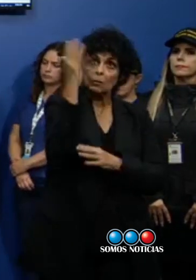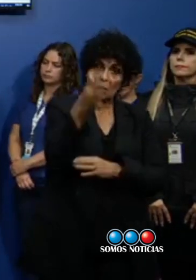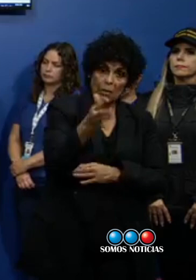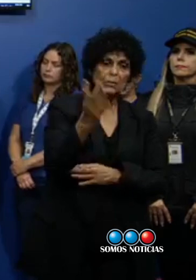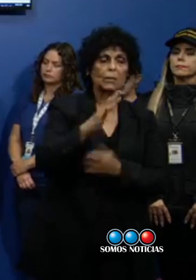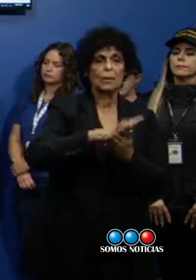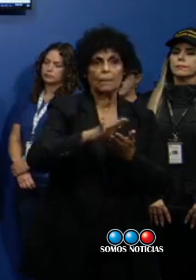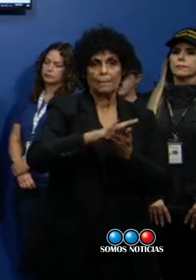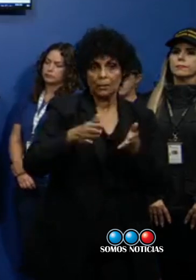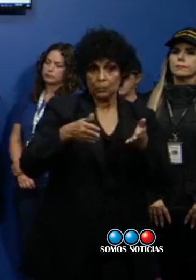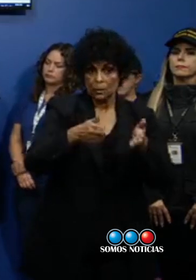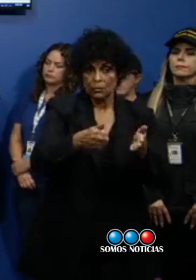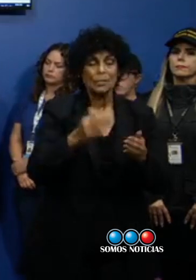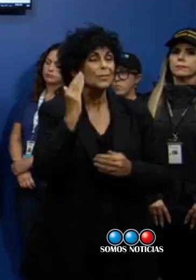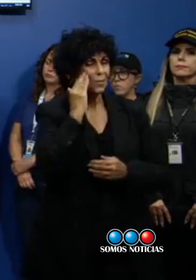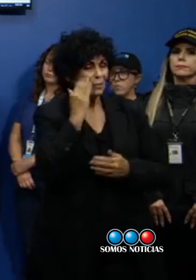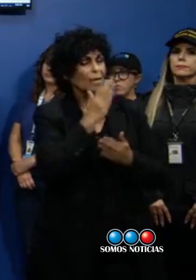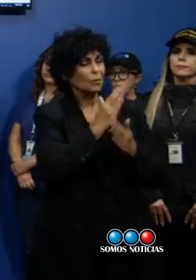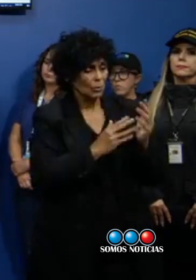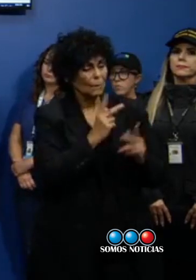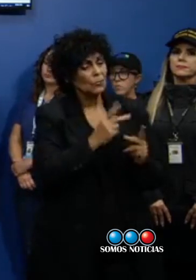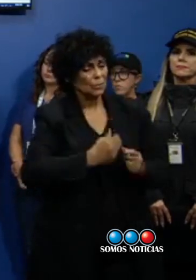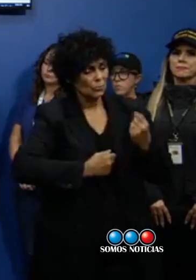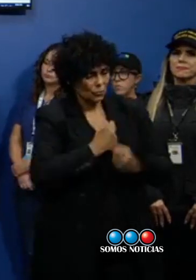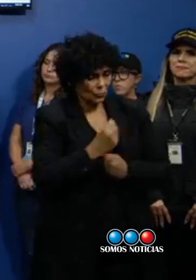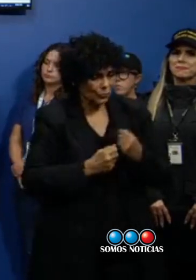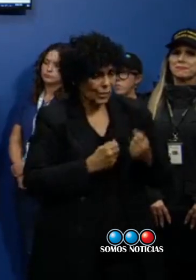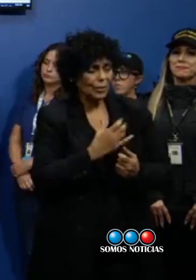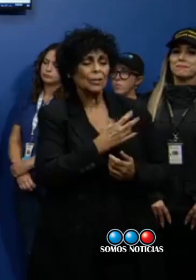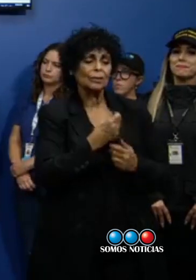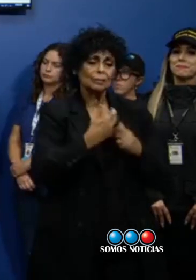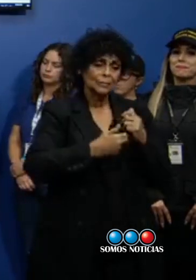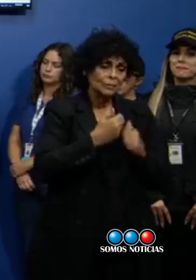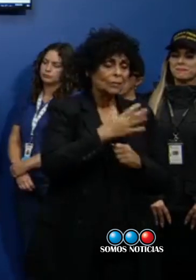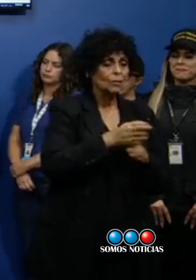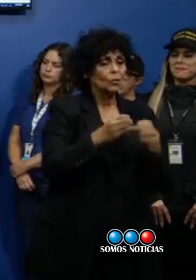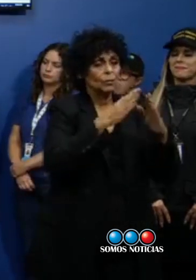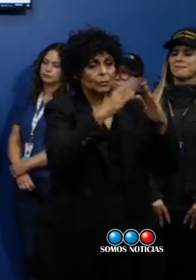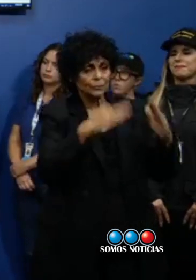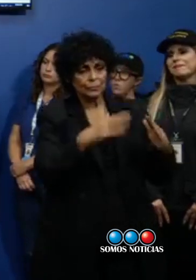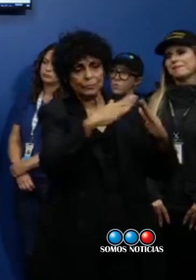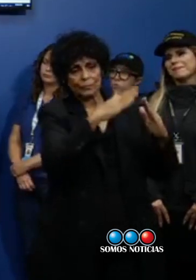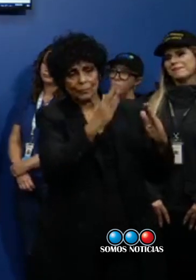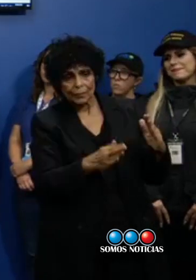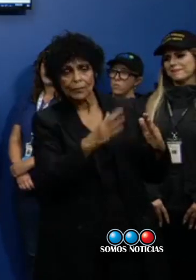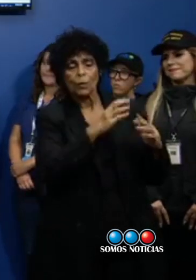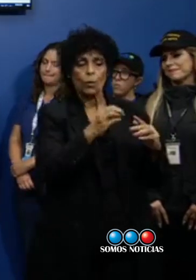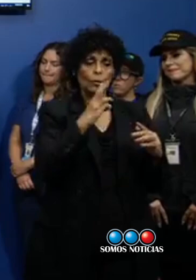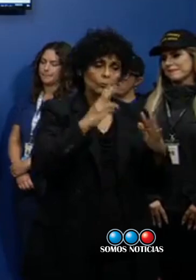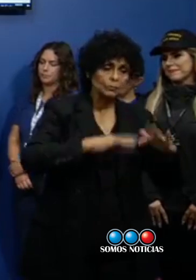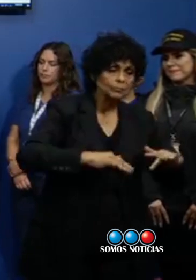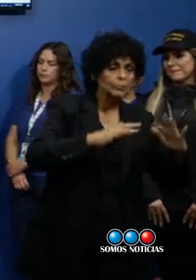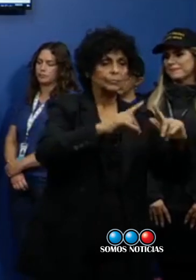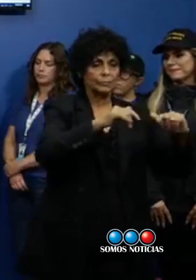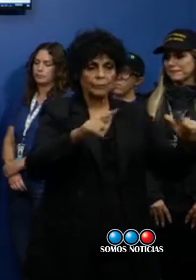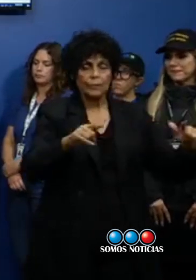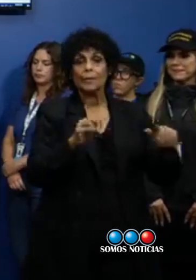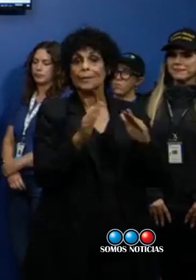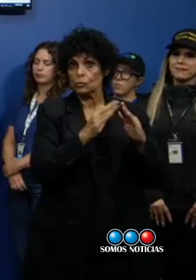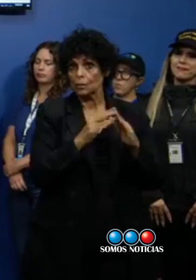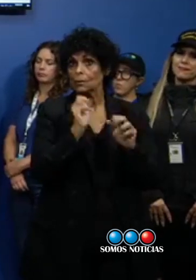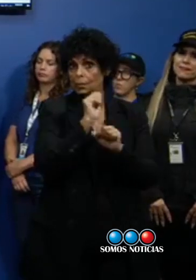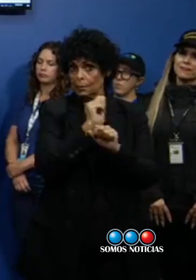algunos de los residentes sufrieron daños en sus propiedades incluidos daños en tejados y vallas o árboles caídos la ciudad está trabajando